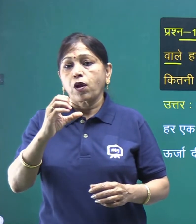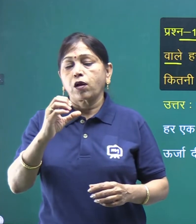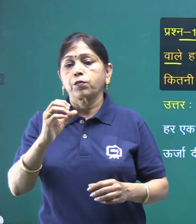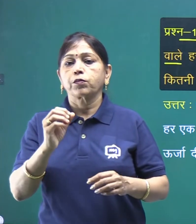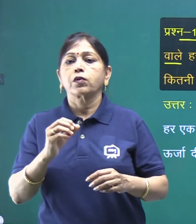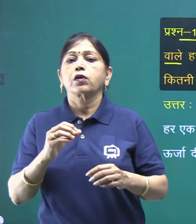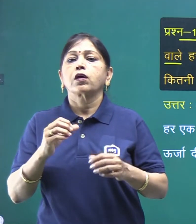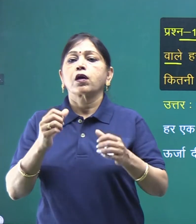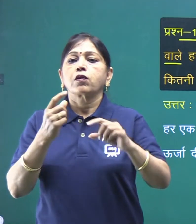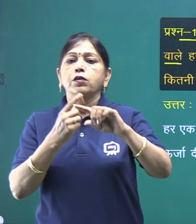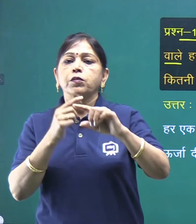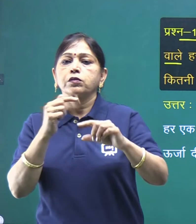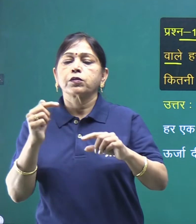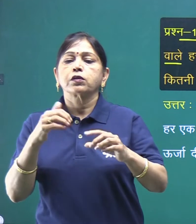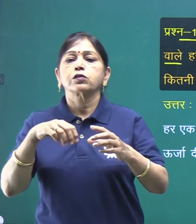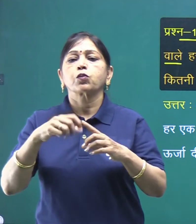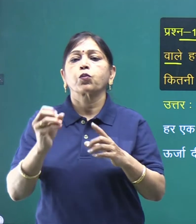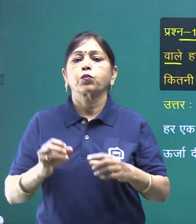आवेश को